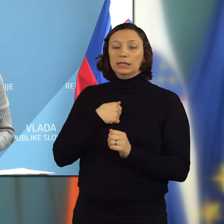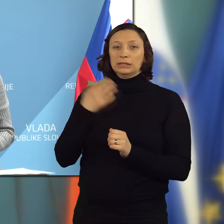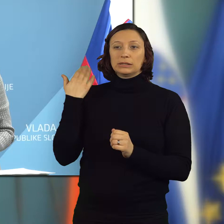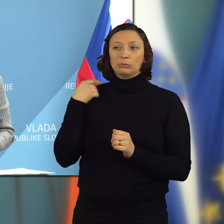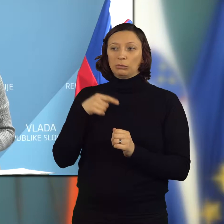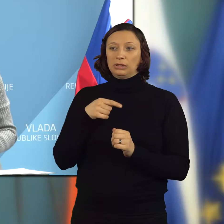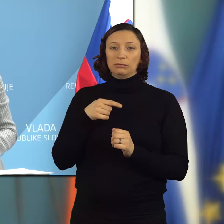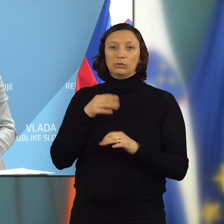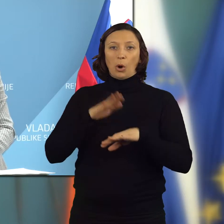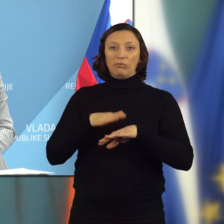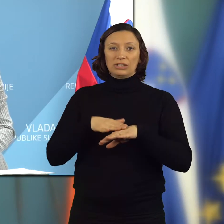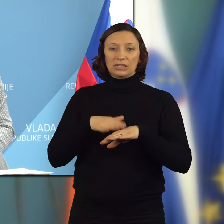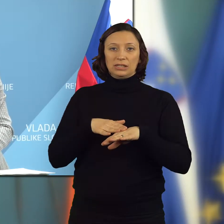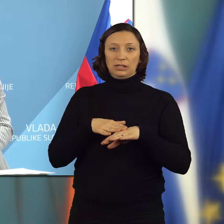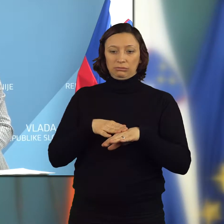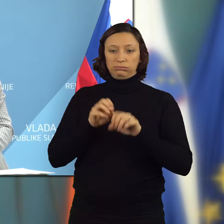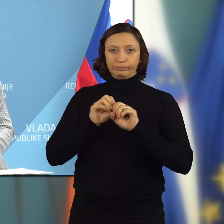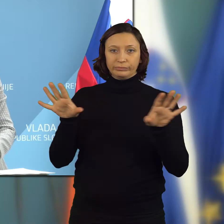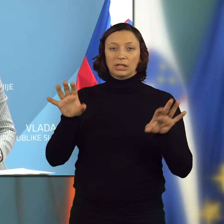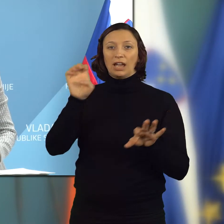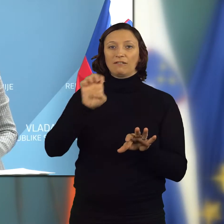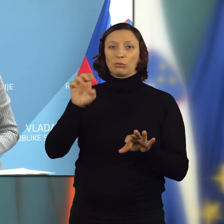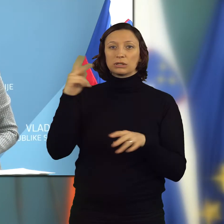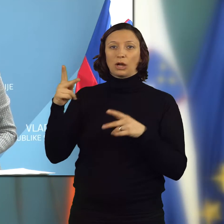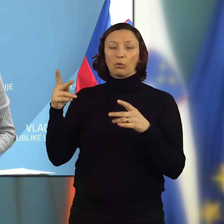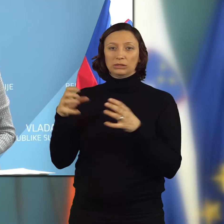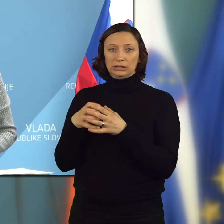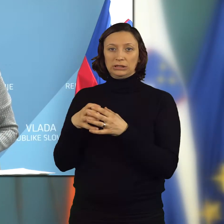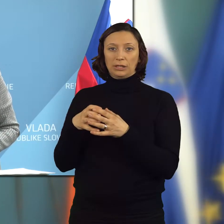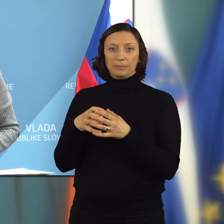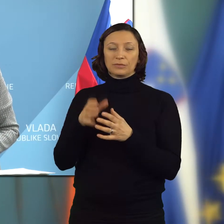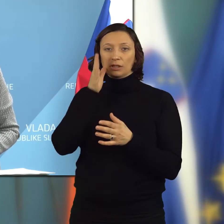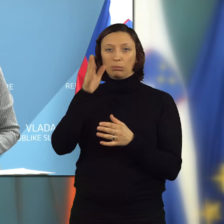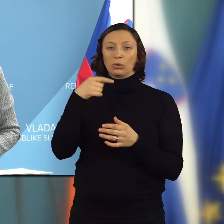ob tem obvestilu, ki ga je dala Evropska komisija,